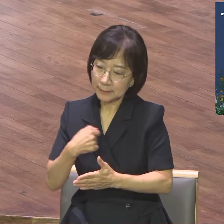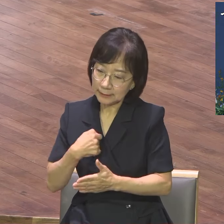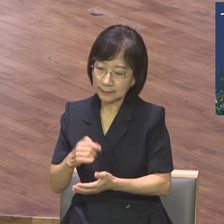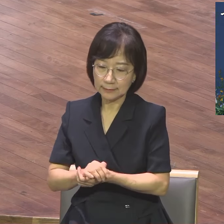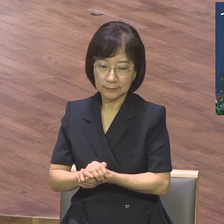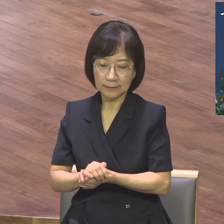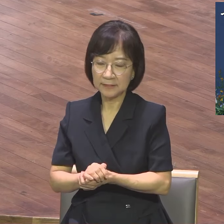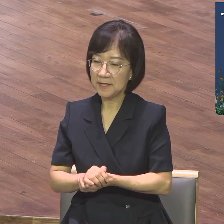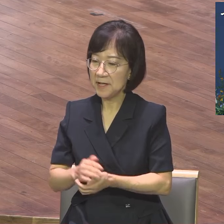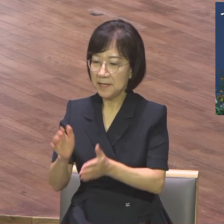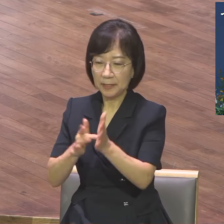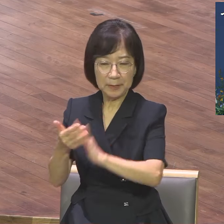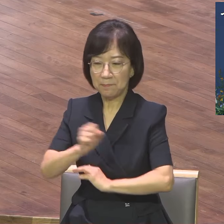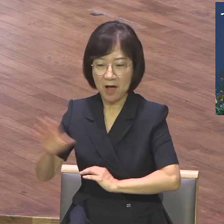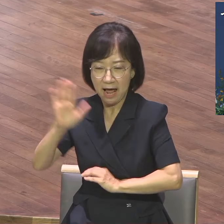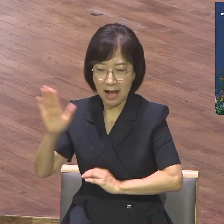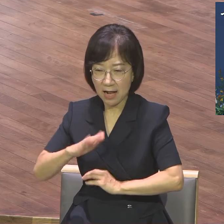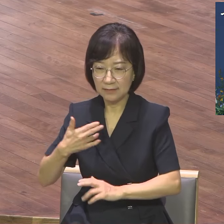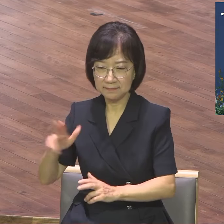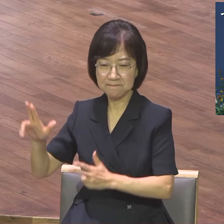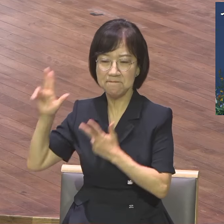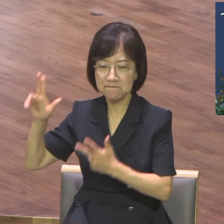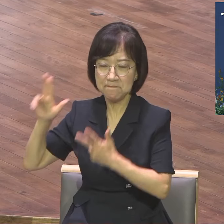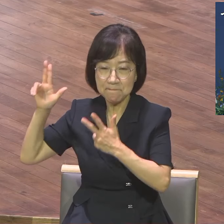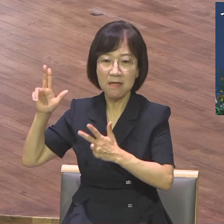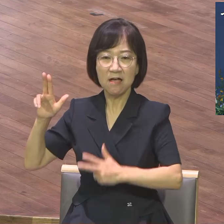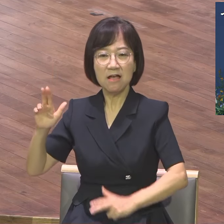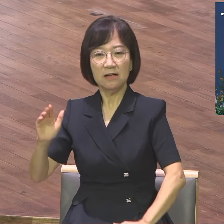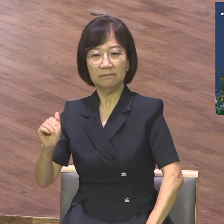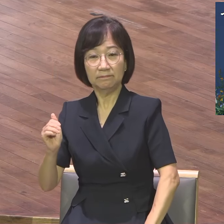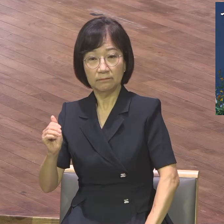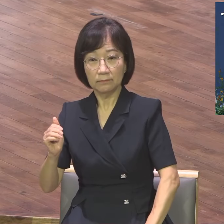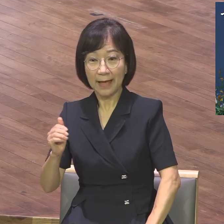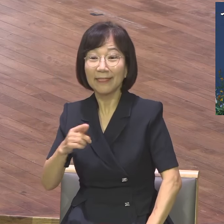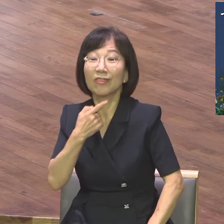않겠다고 혼장담하던 이 베드로,